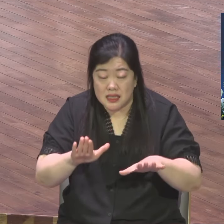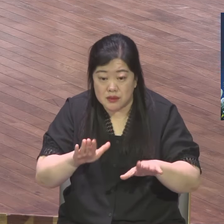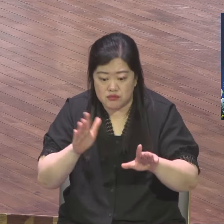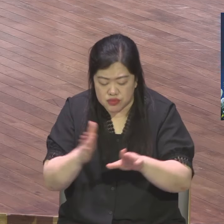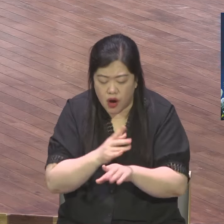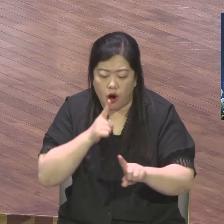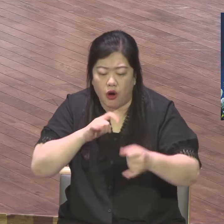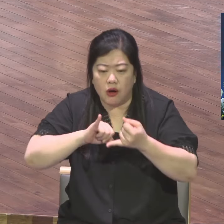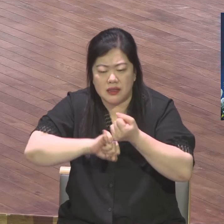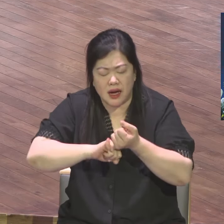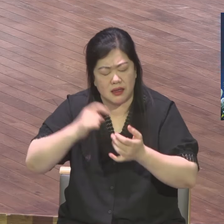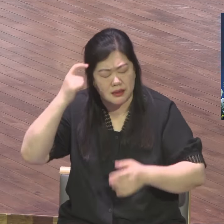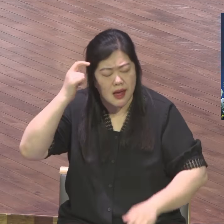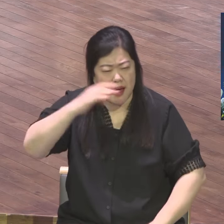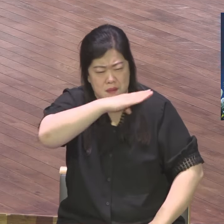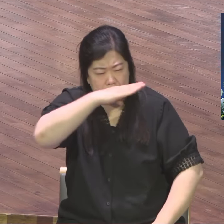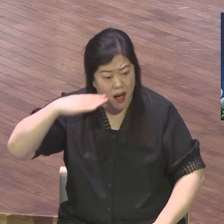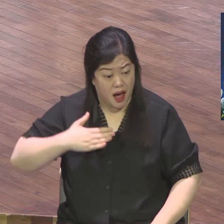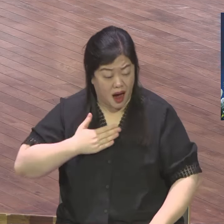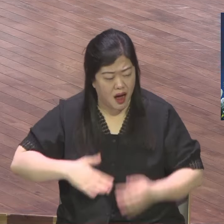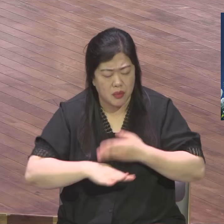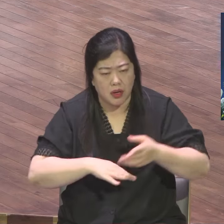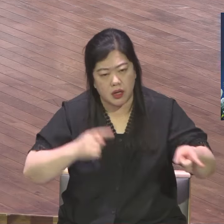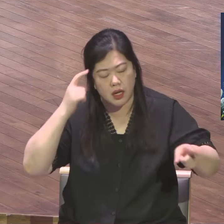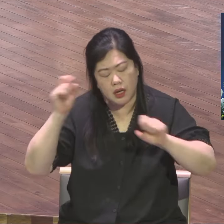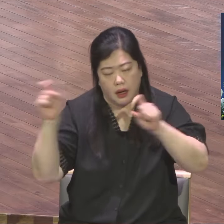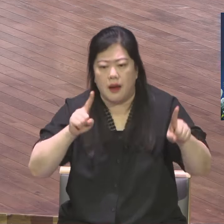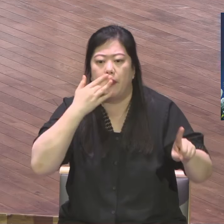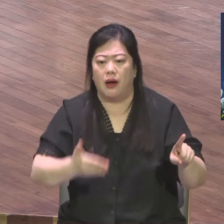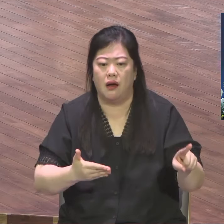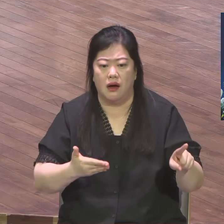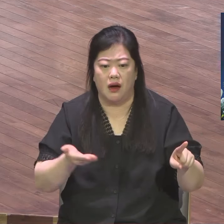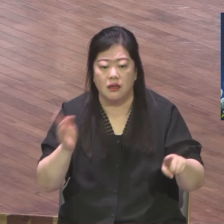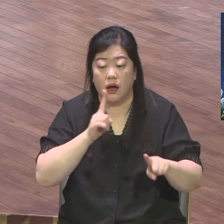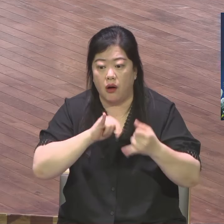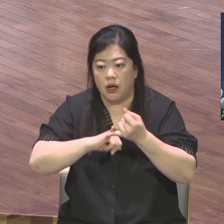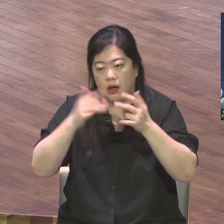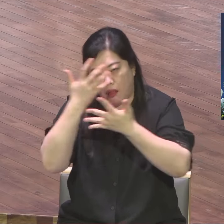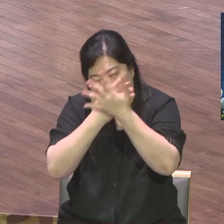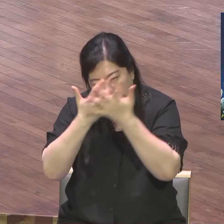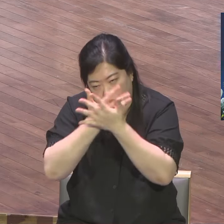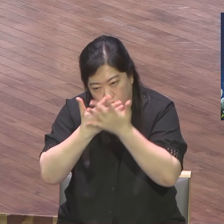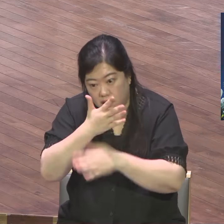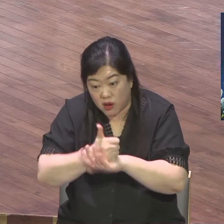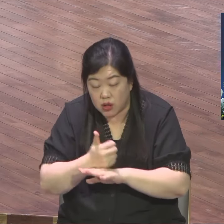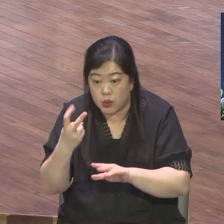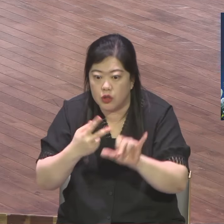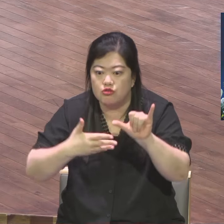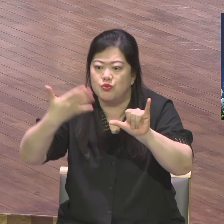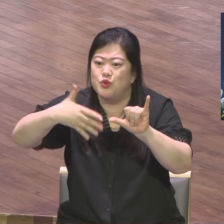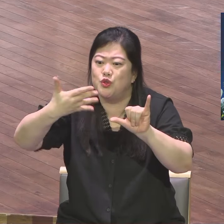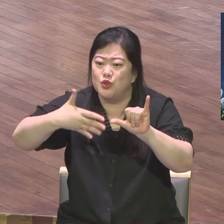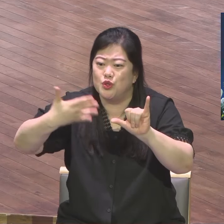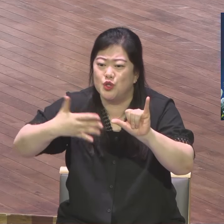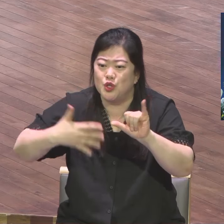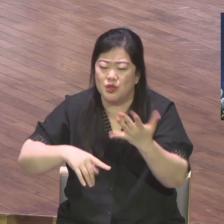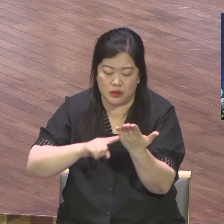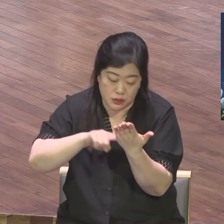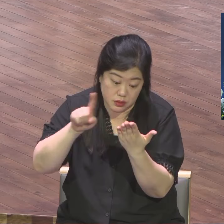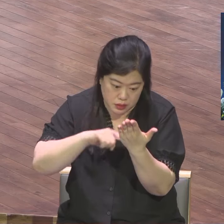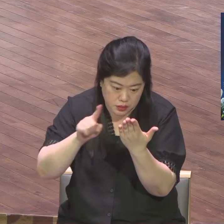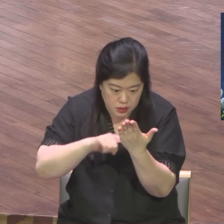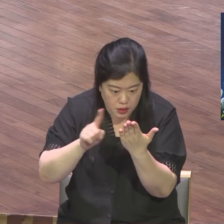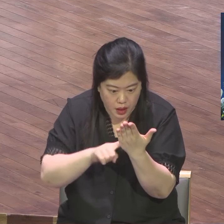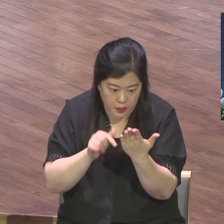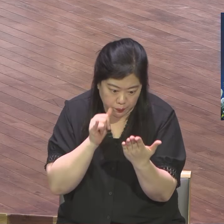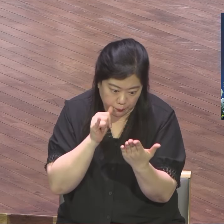않으면 세상의 흐름을 다 당하게 돼 있어요. 특별히 유튜브, 오죽하면 유튜브로 다 하잖아요.